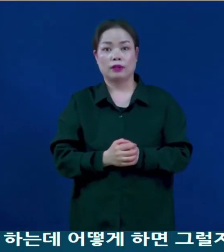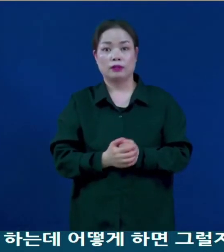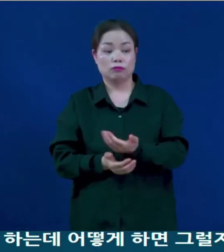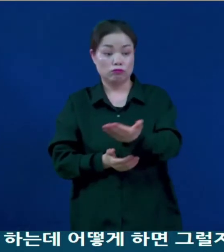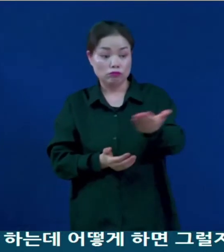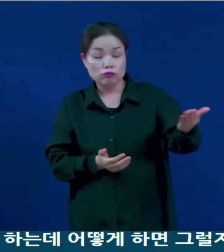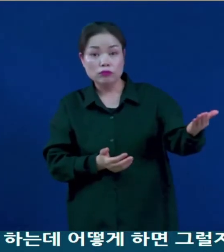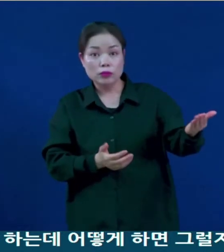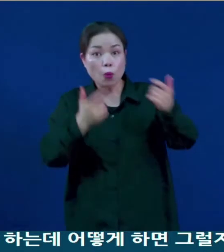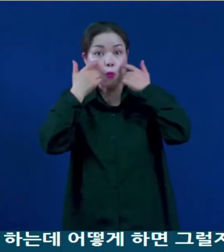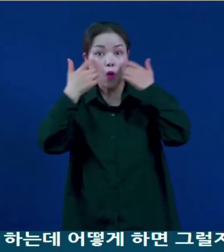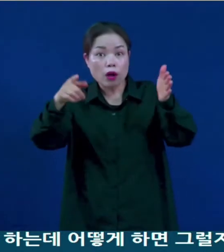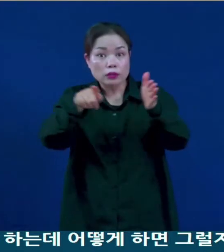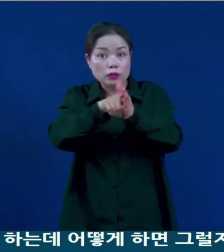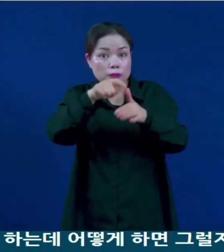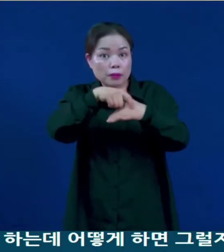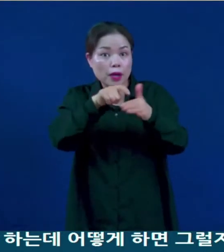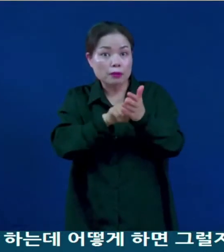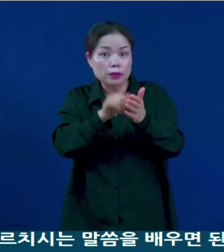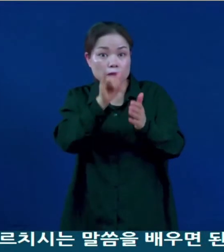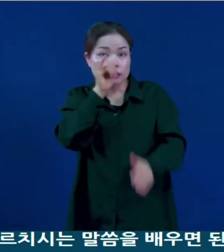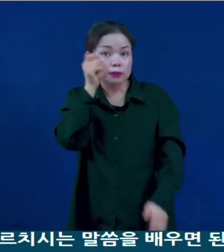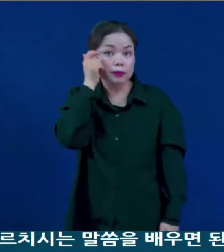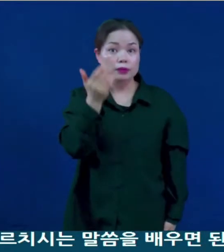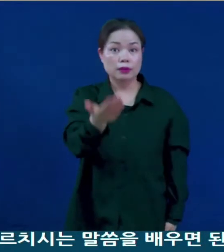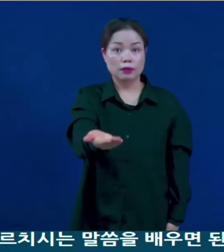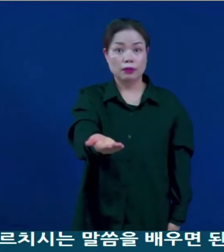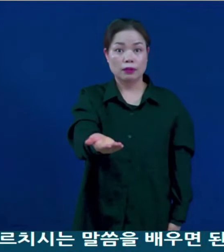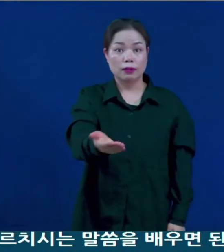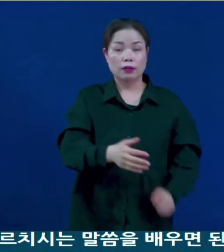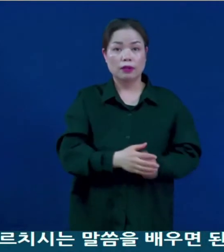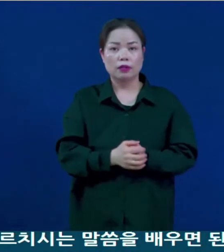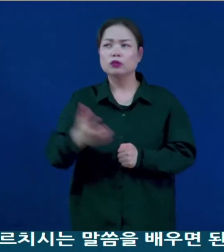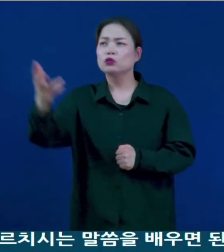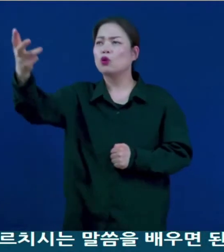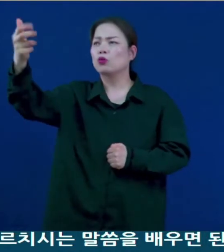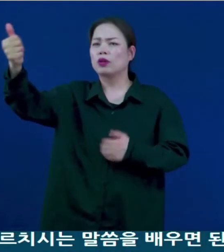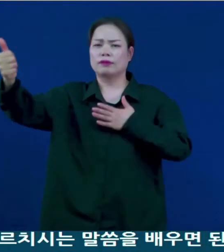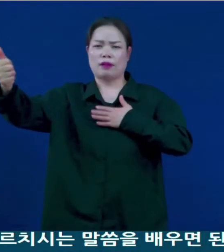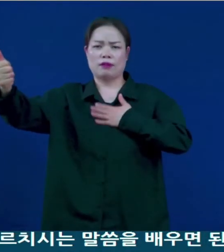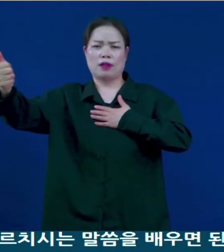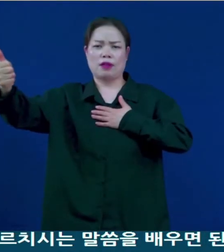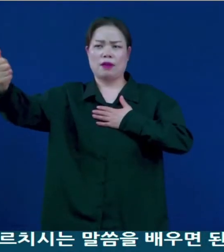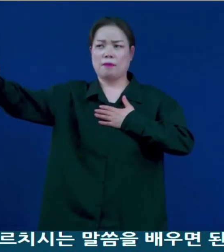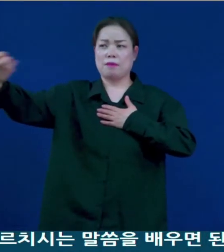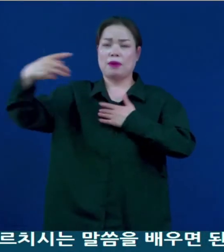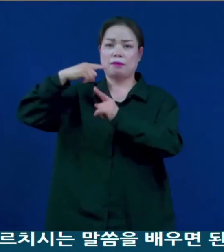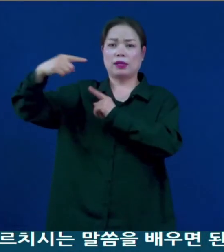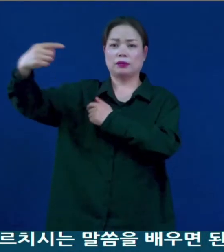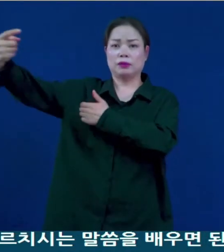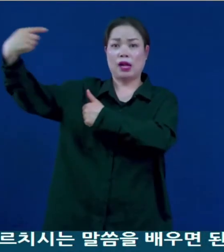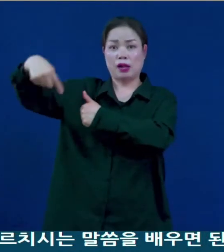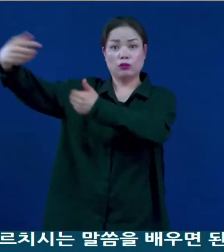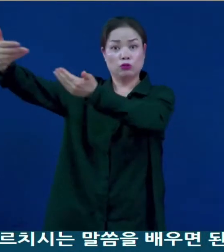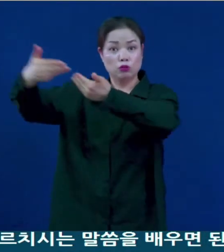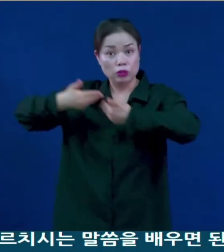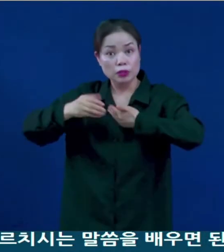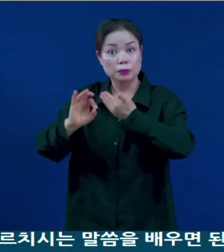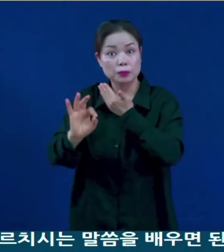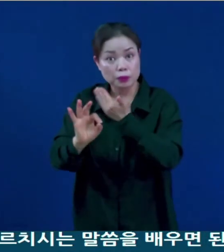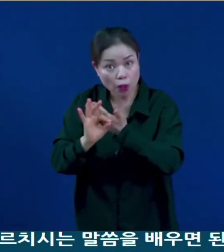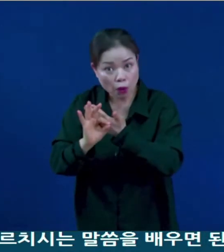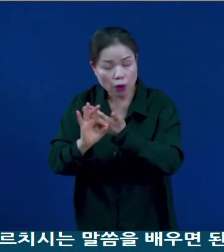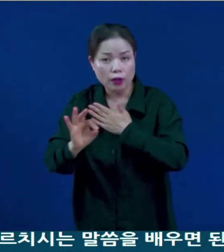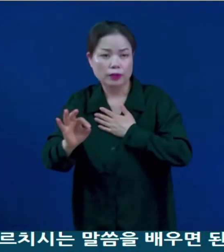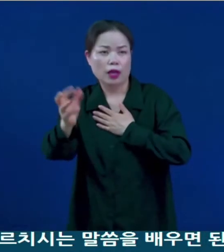여러분도 이 확신이 마음속에 있으십니까? 여호와께서 나에게 말씀을 가르치시면